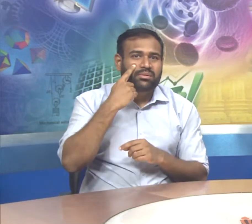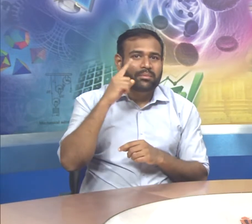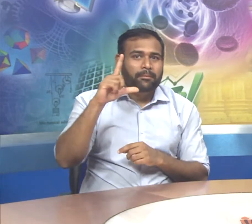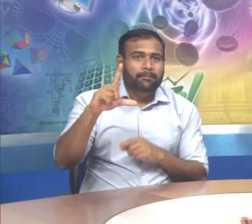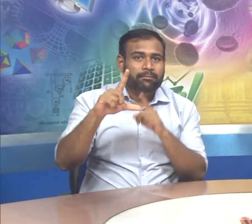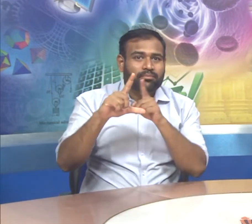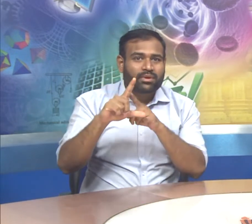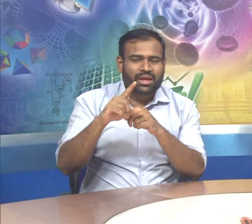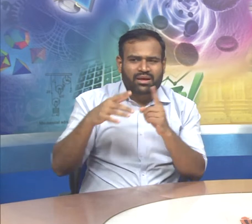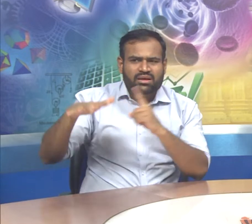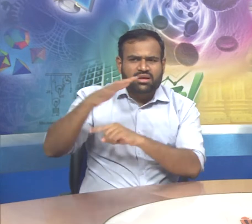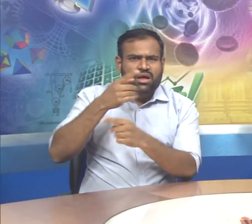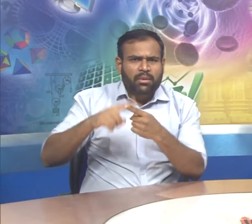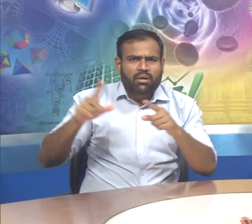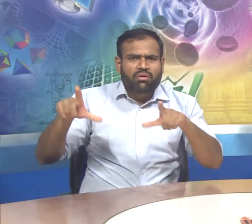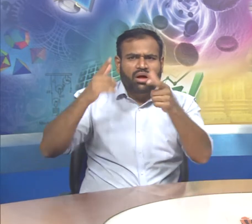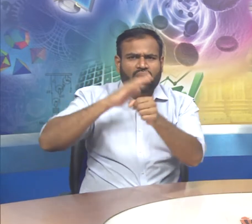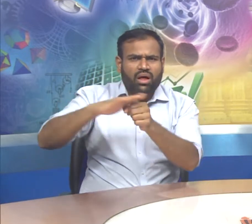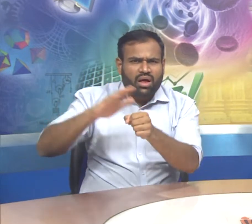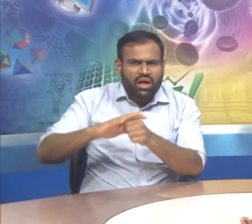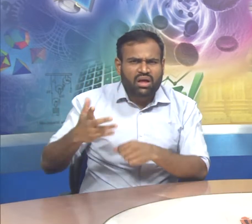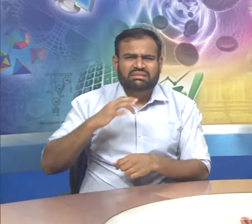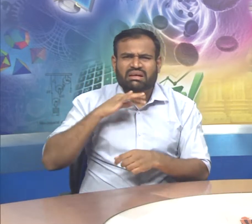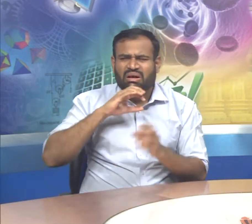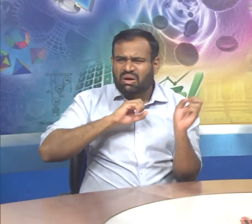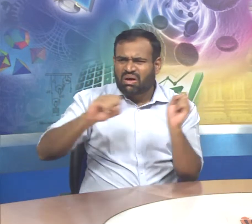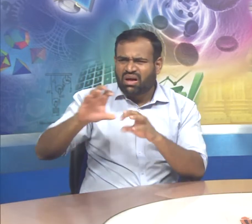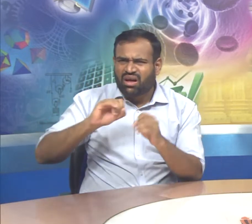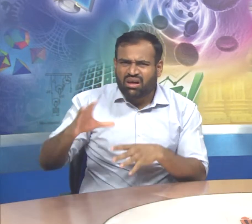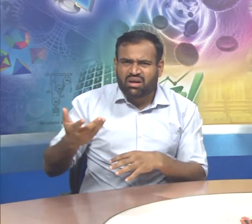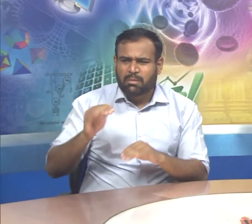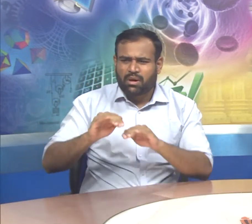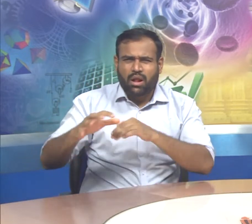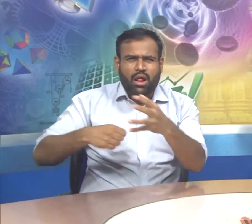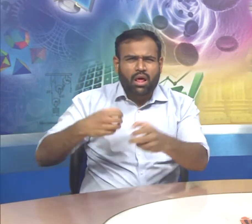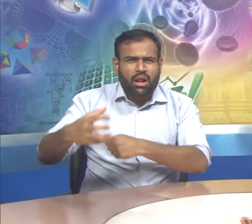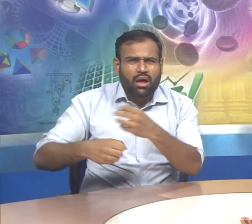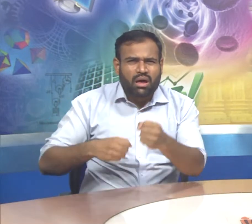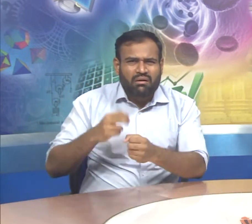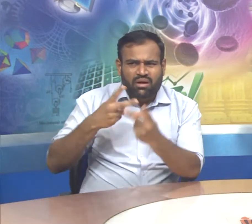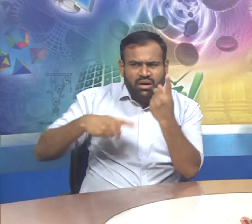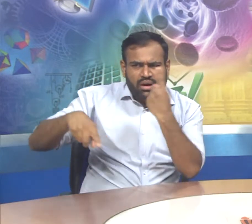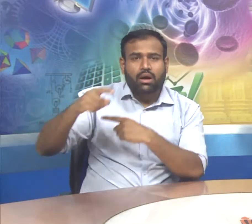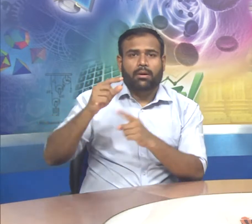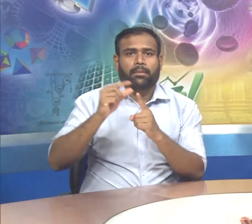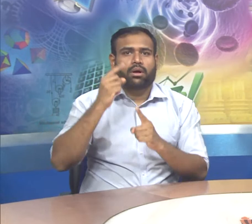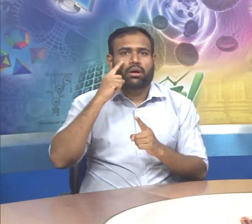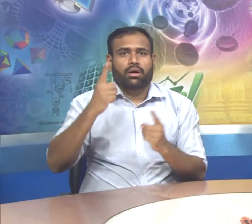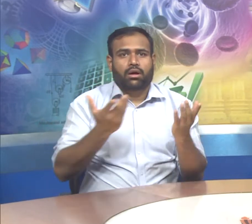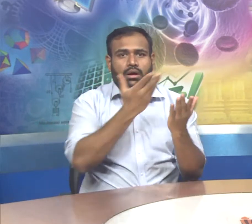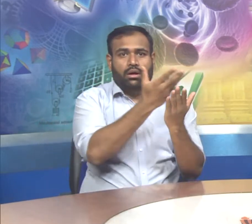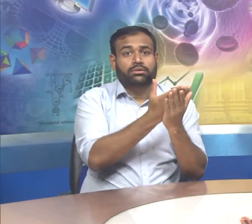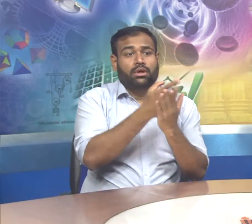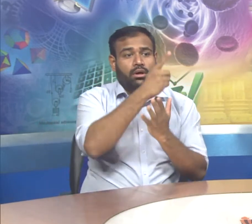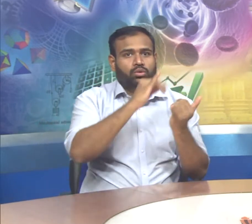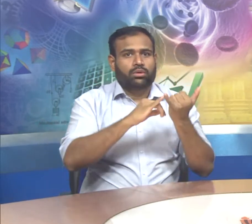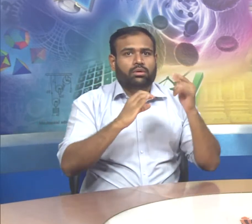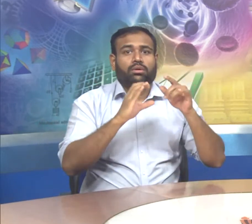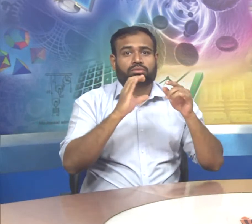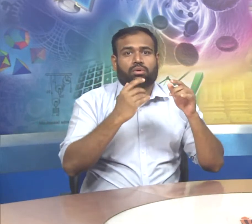Cases under public interests litigations PIL can also be